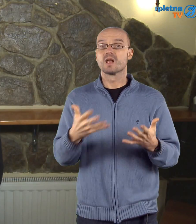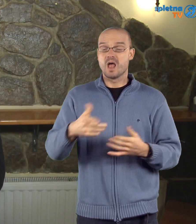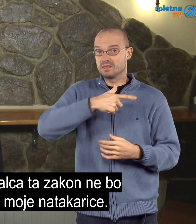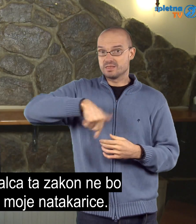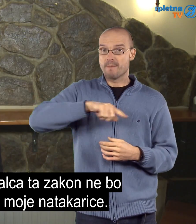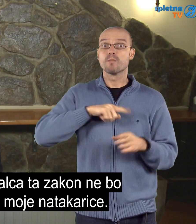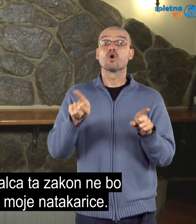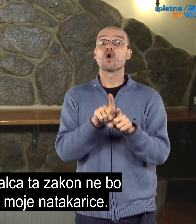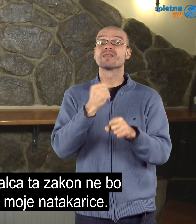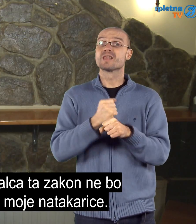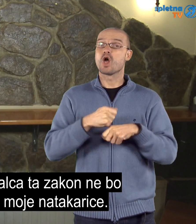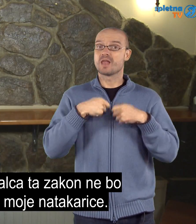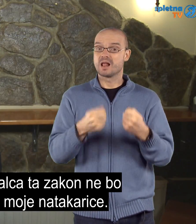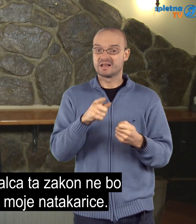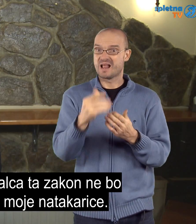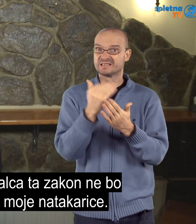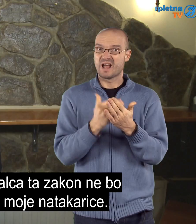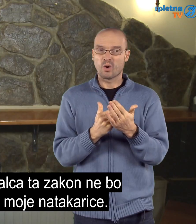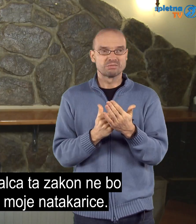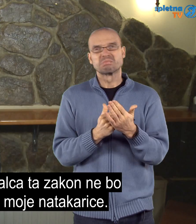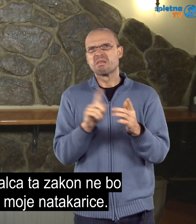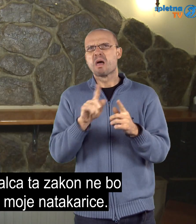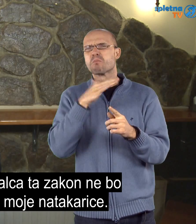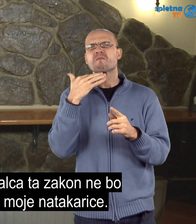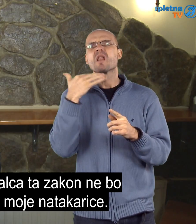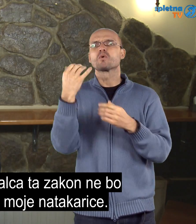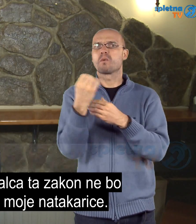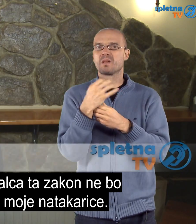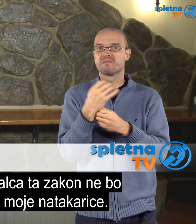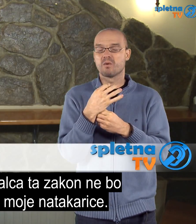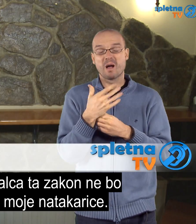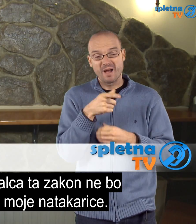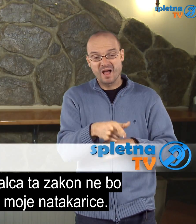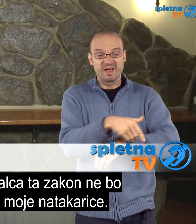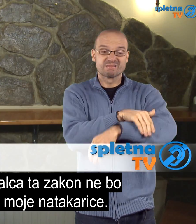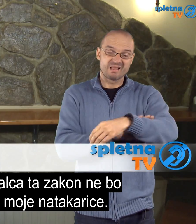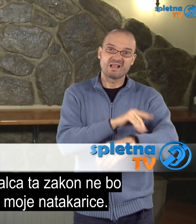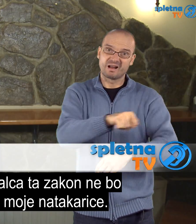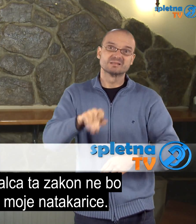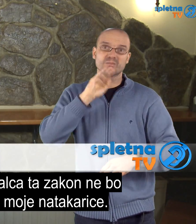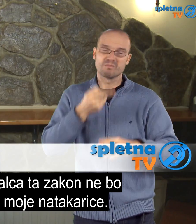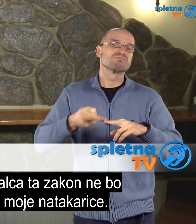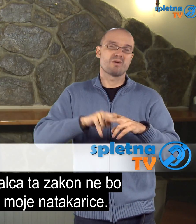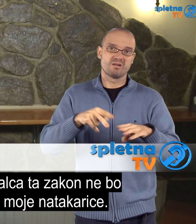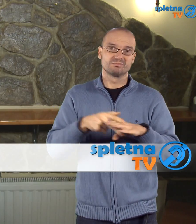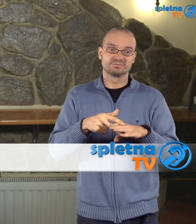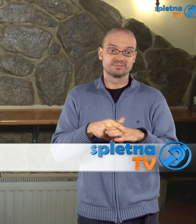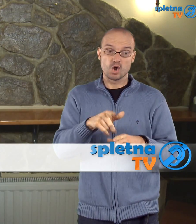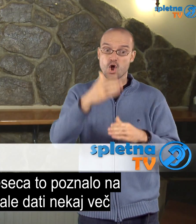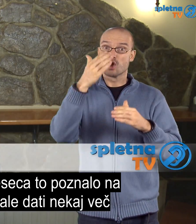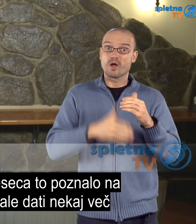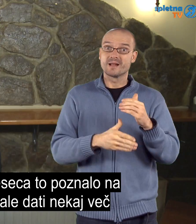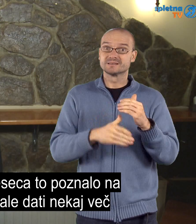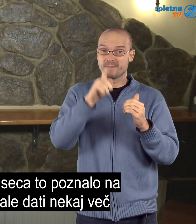Ja, name kot delodajalce mislim, da ta zakon ne bo toliko vplival, kakor na moje kelnarce. Je pa res, da bo njim